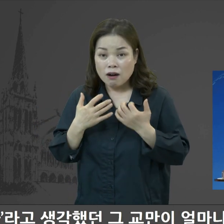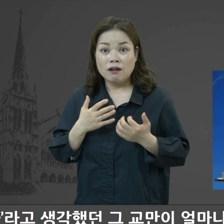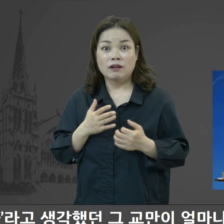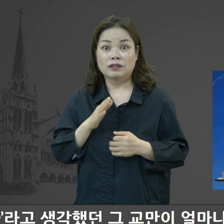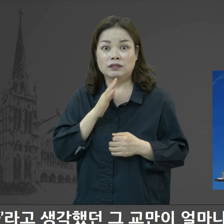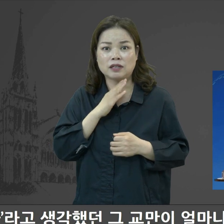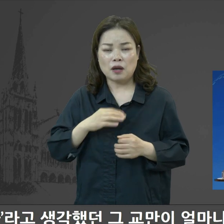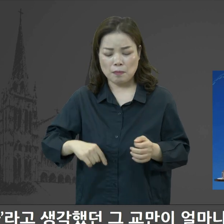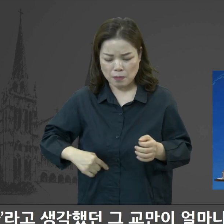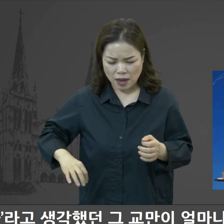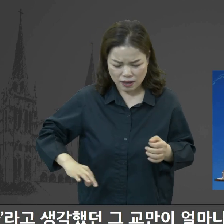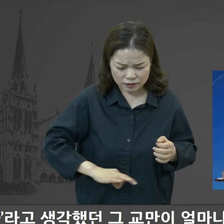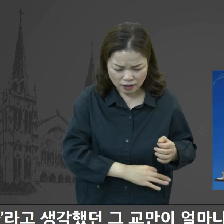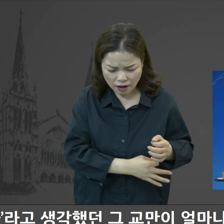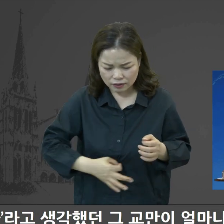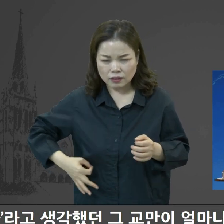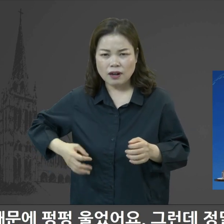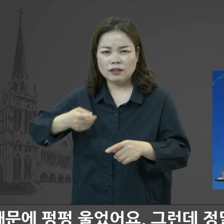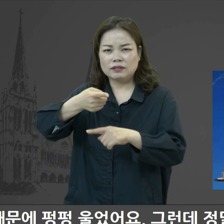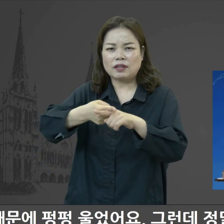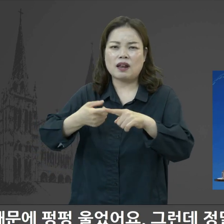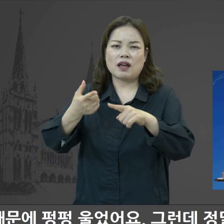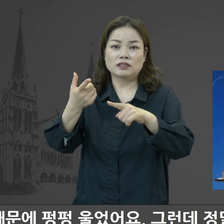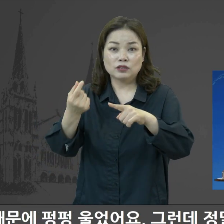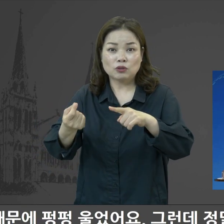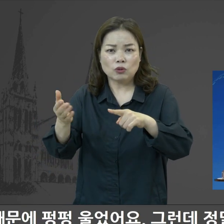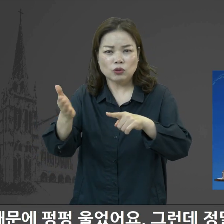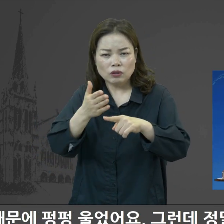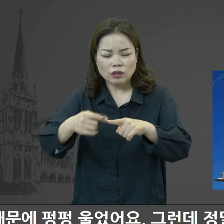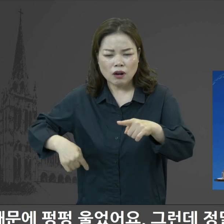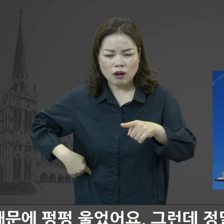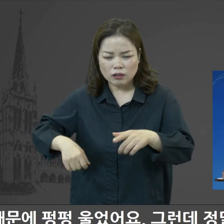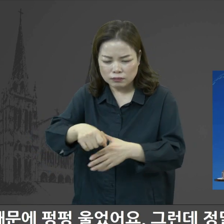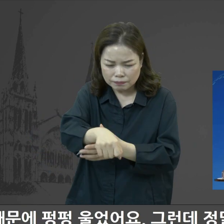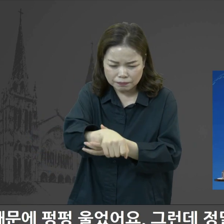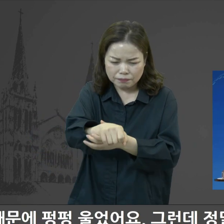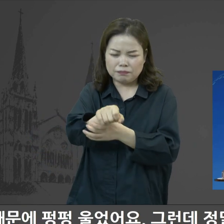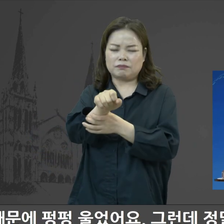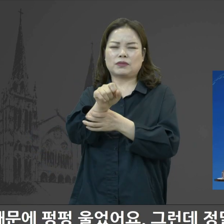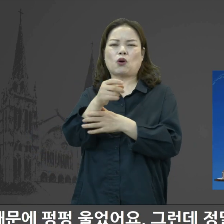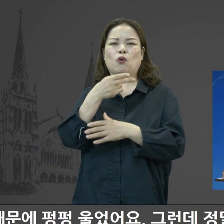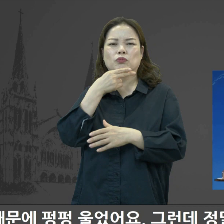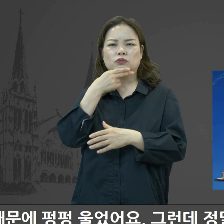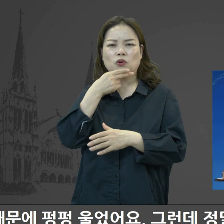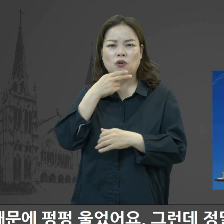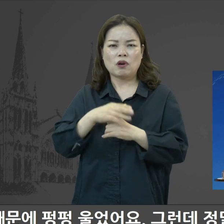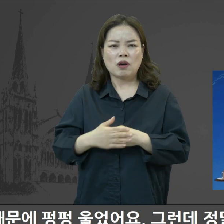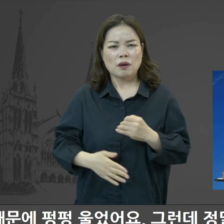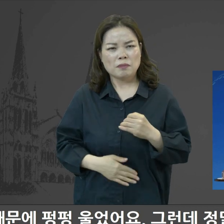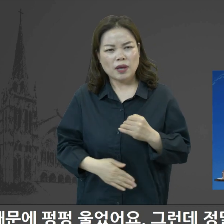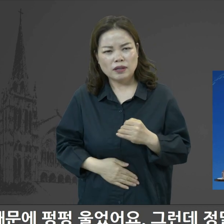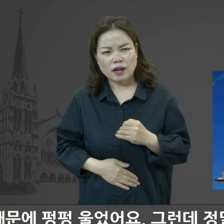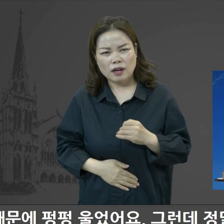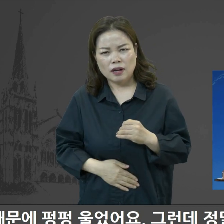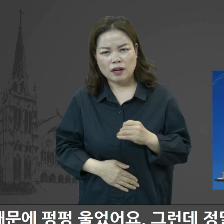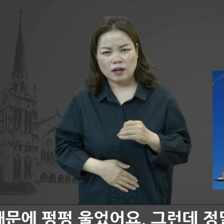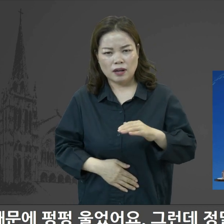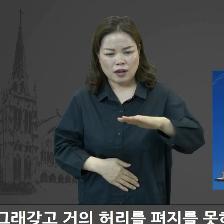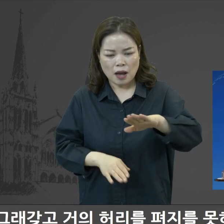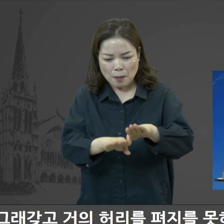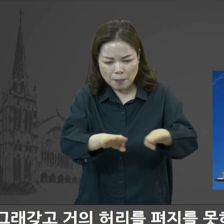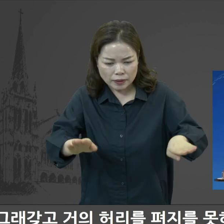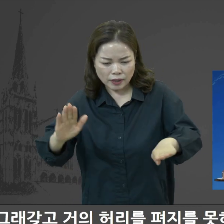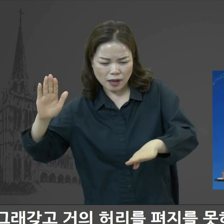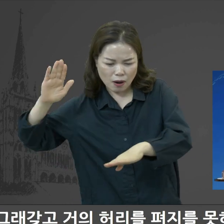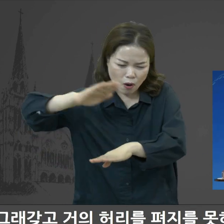정말 배창자가 잘라지는 것 같아요. 그래갖고 거의 허리를 피지를 못하고 거의 그냥 배가 이 바닥에